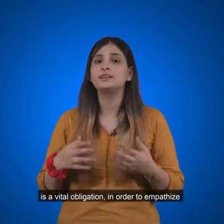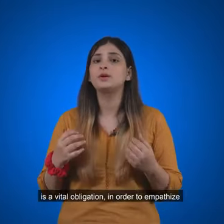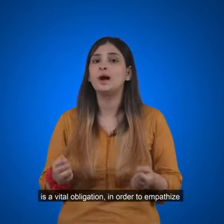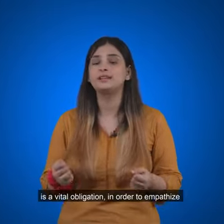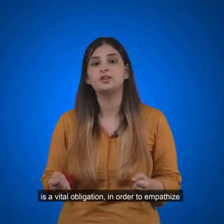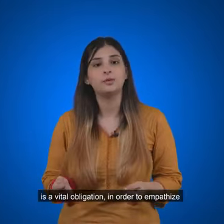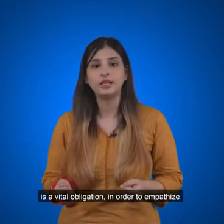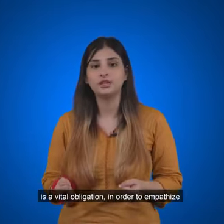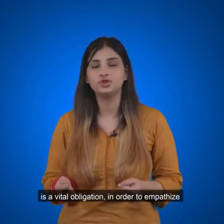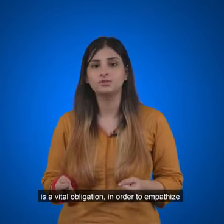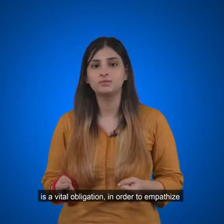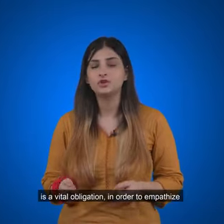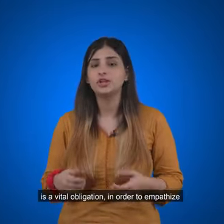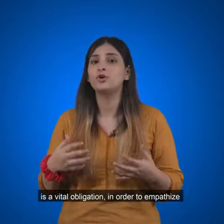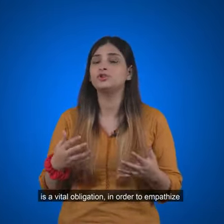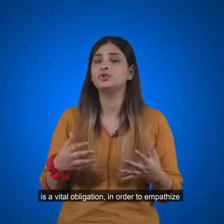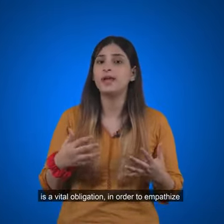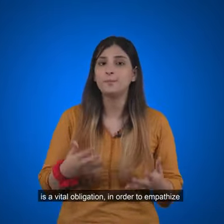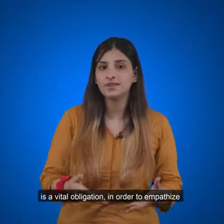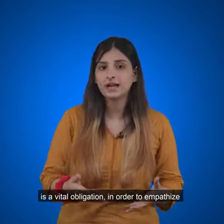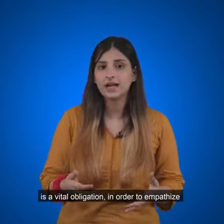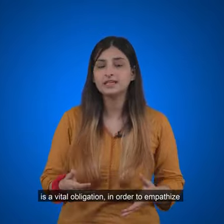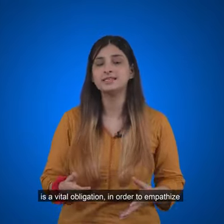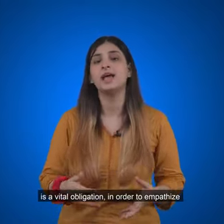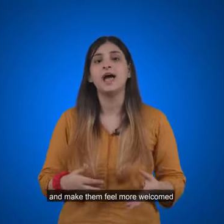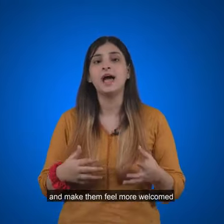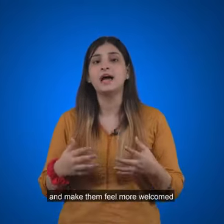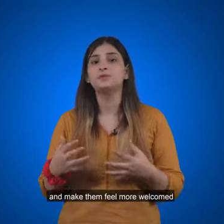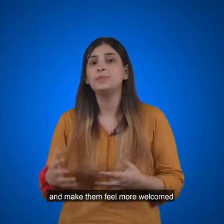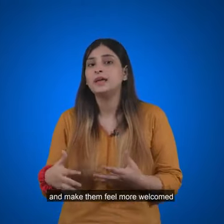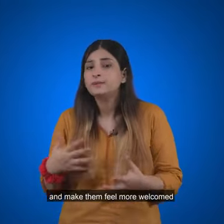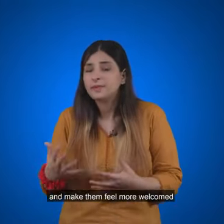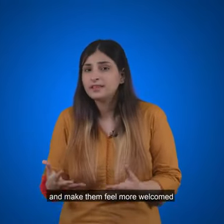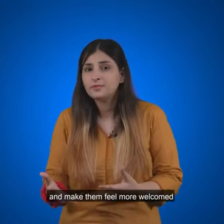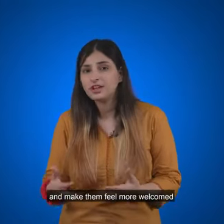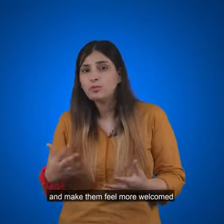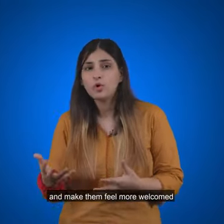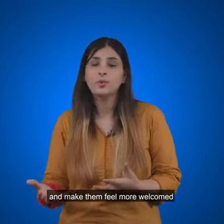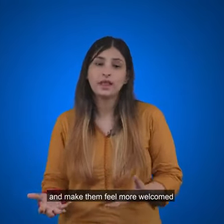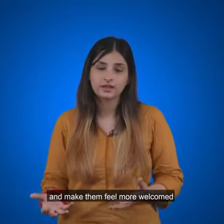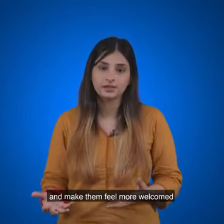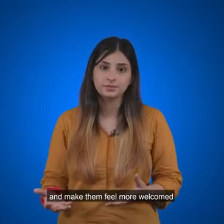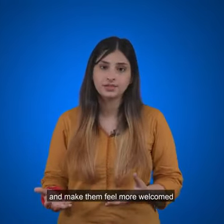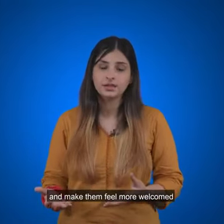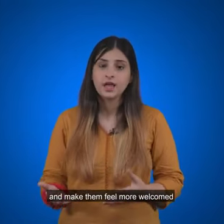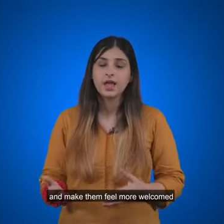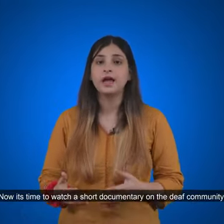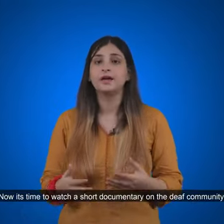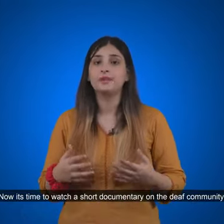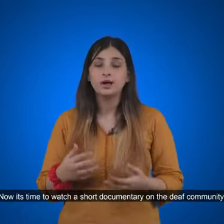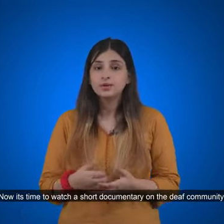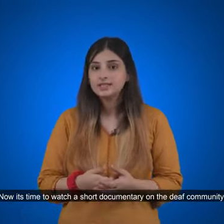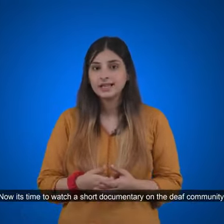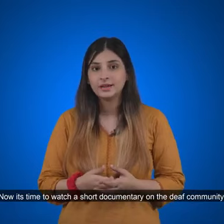a vital obligation in order to empathize and make them feel more welcomed. And now it's time